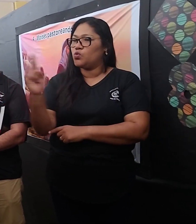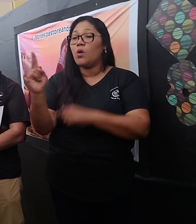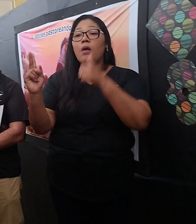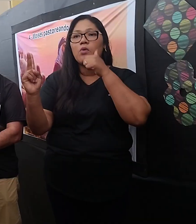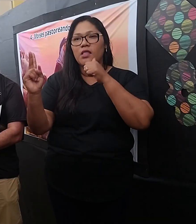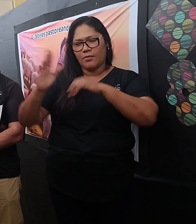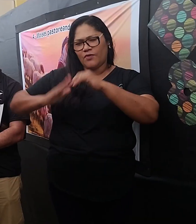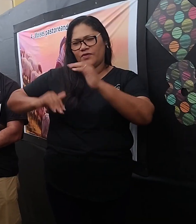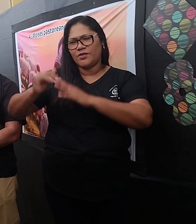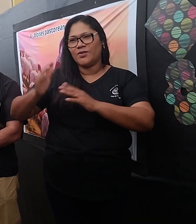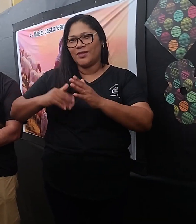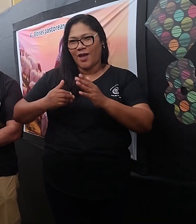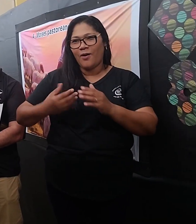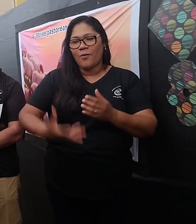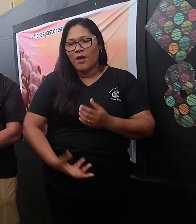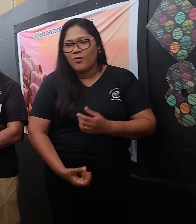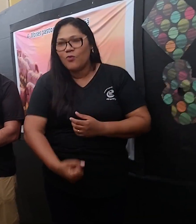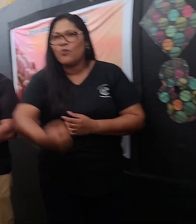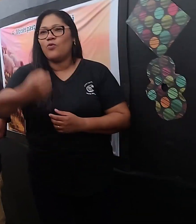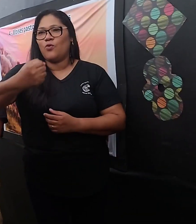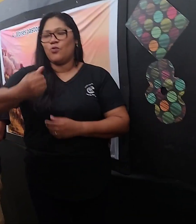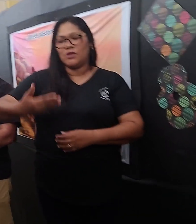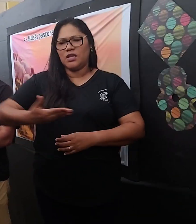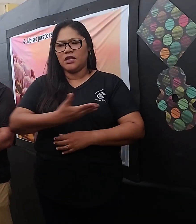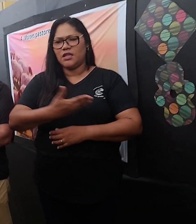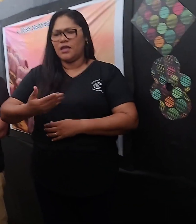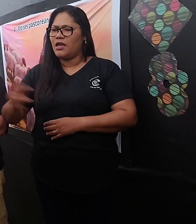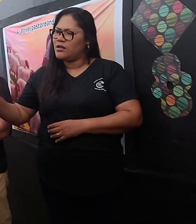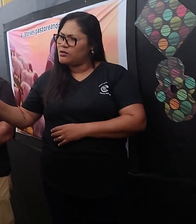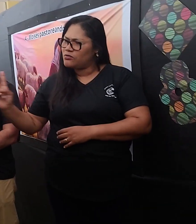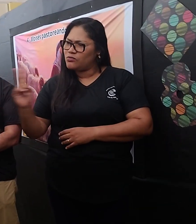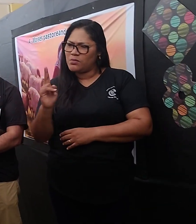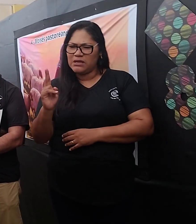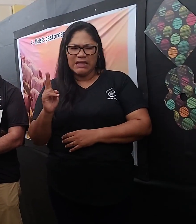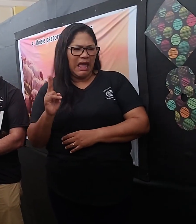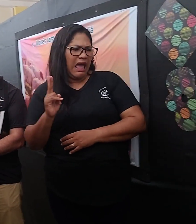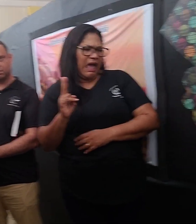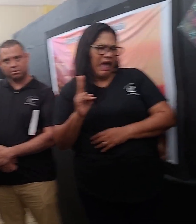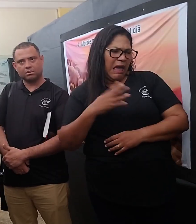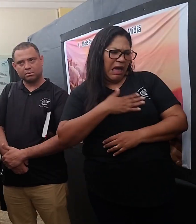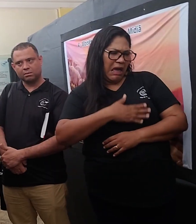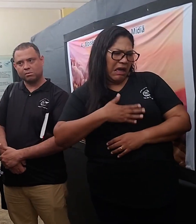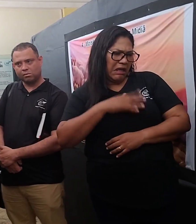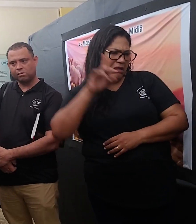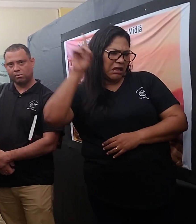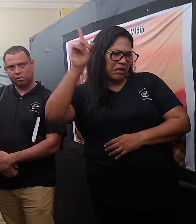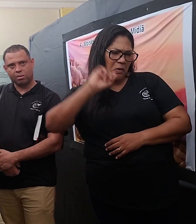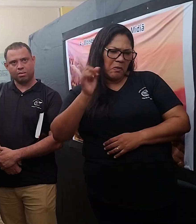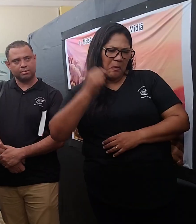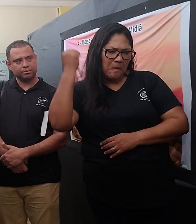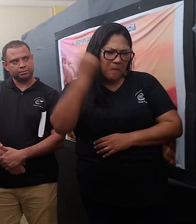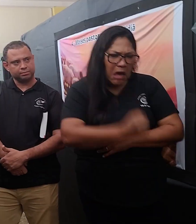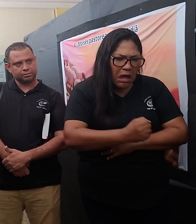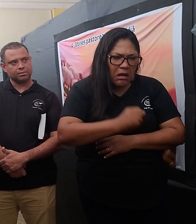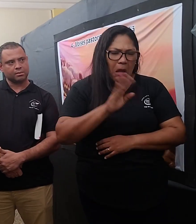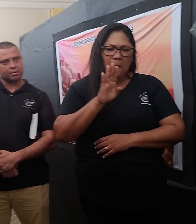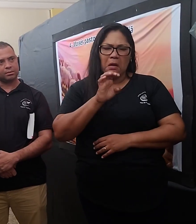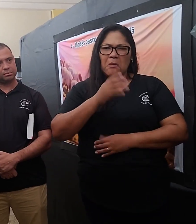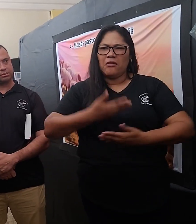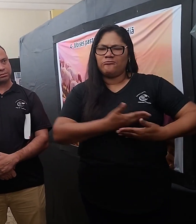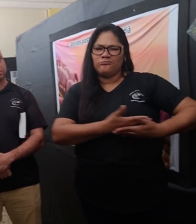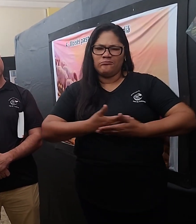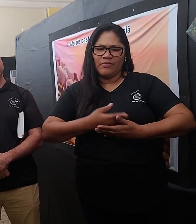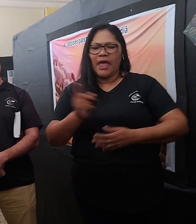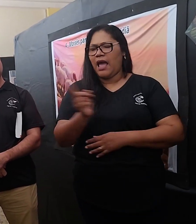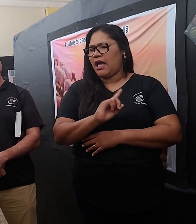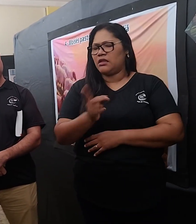isso. Porém, quando elas chegam diante da situação, elas veem que aquilo não agradava ao Senhor. Então elas temem a Deus. Elas falam: